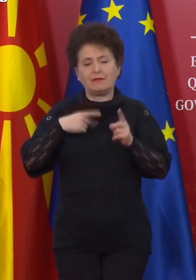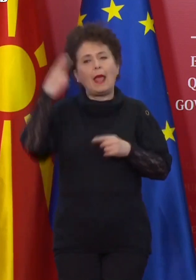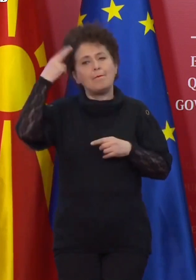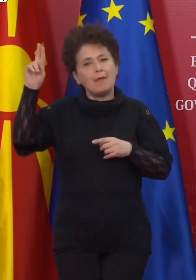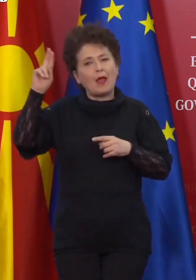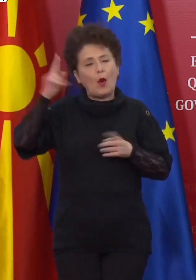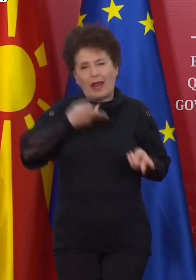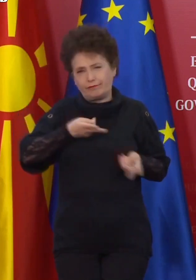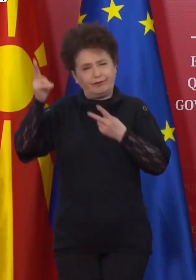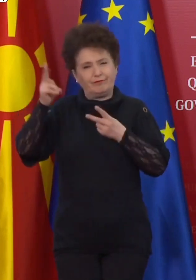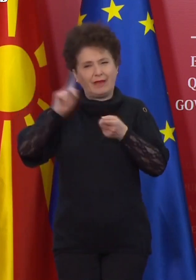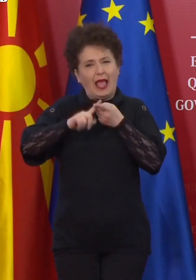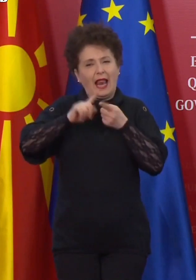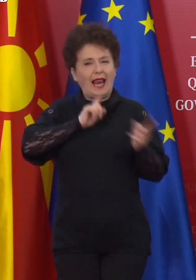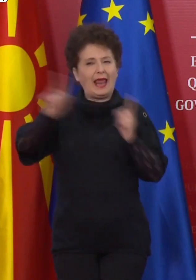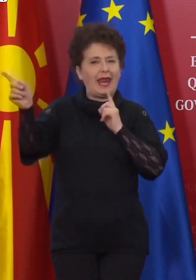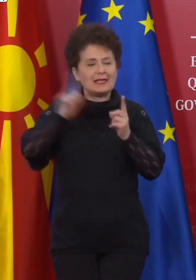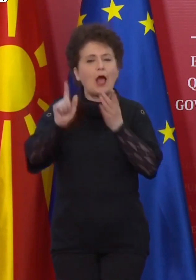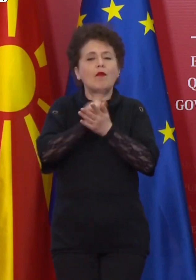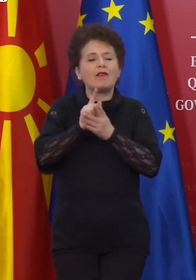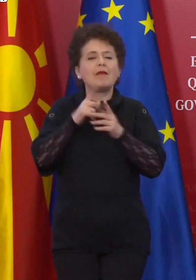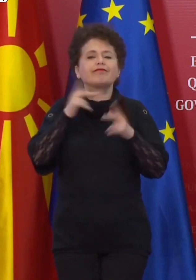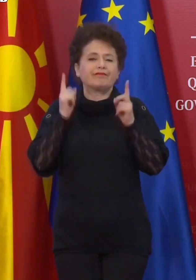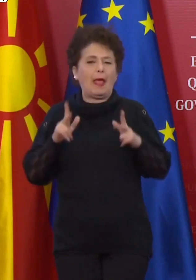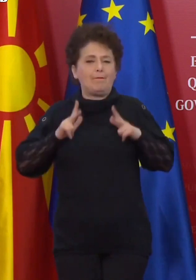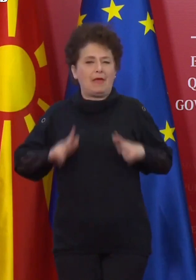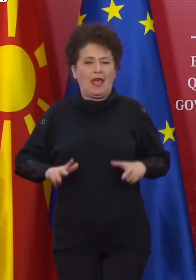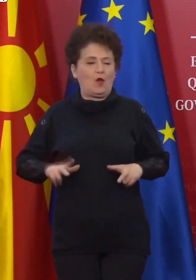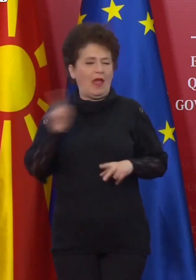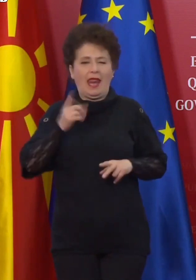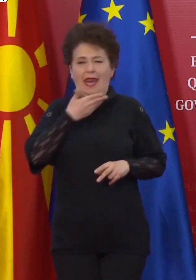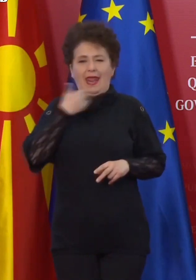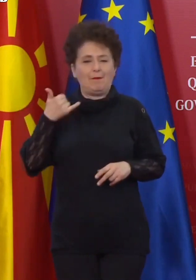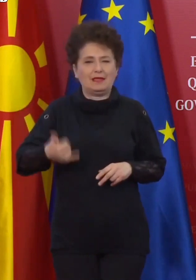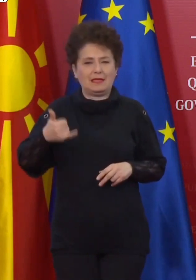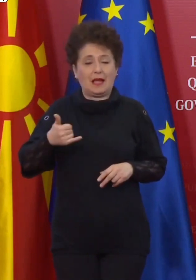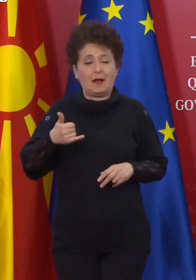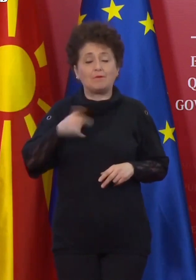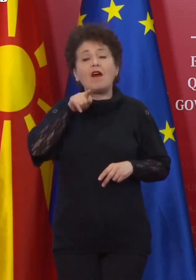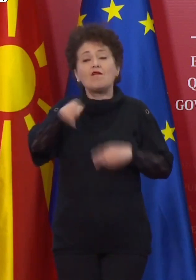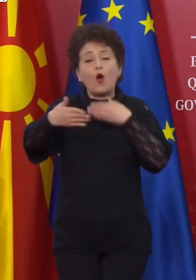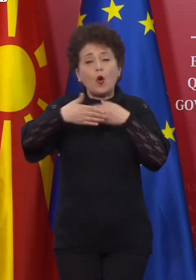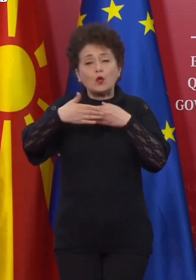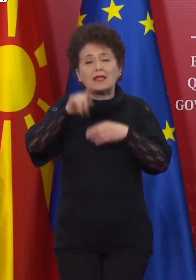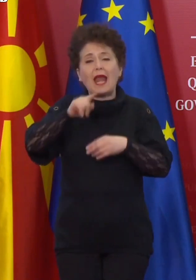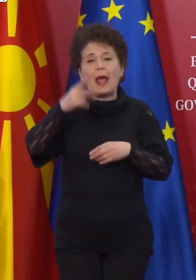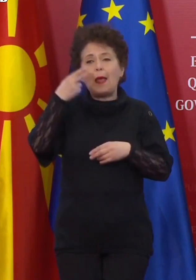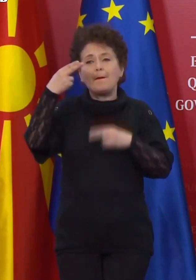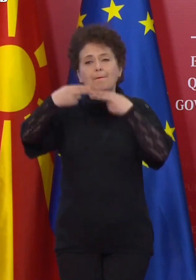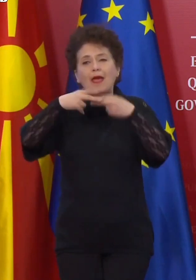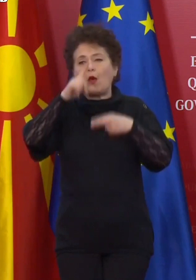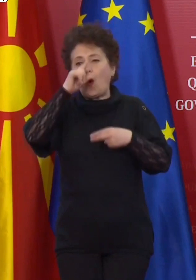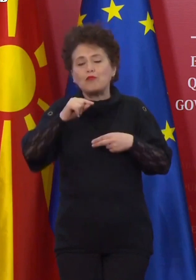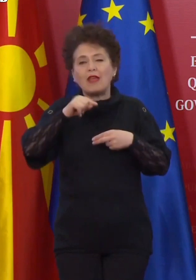Меѓународниот превоз на патници, линиски и повремен, е ставен во мирување и не се спроведува. Во однос на меѓуопштинскиот превоз